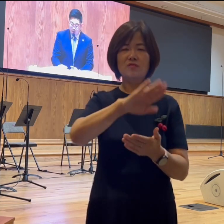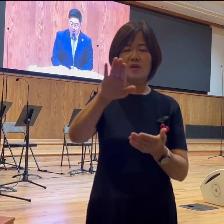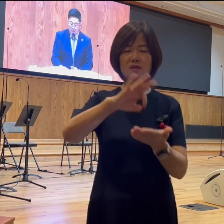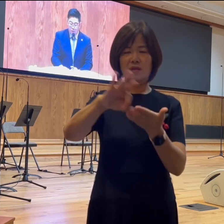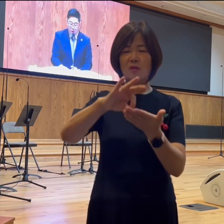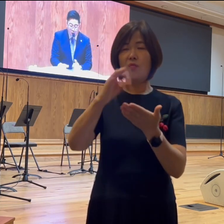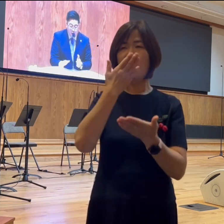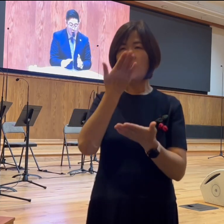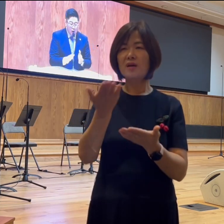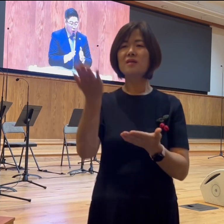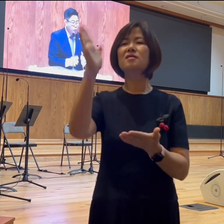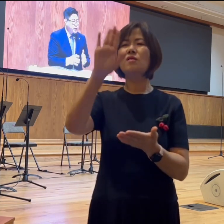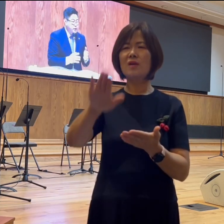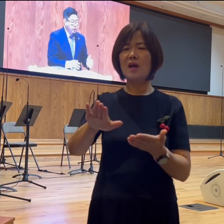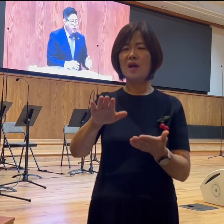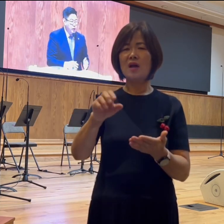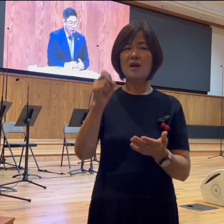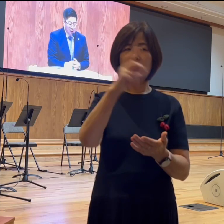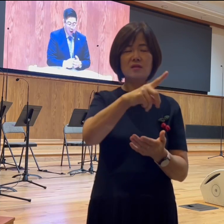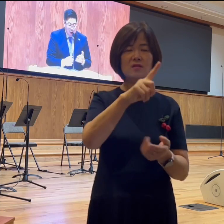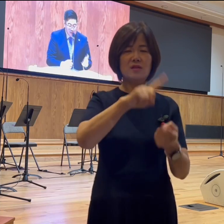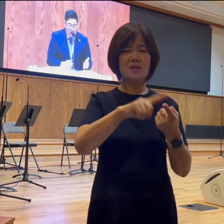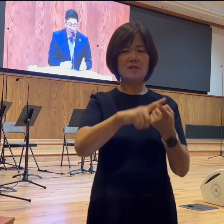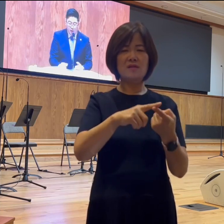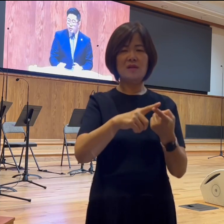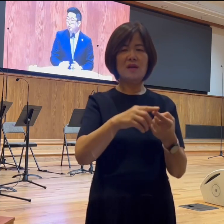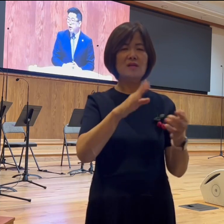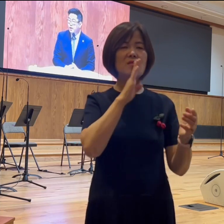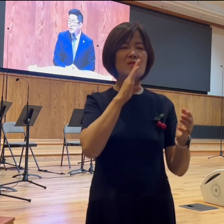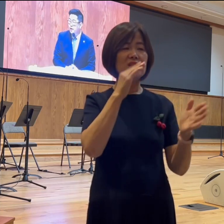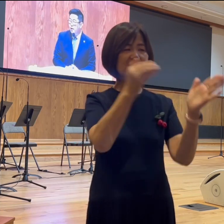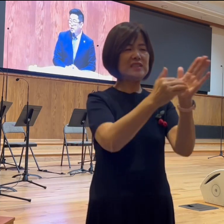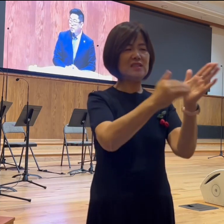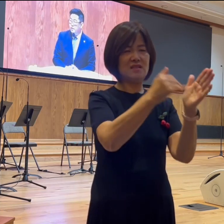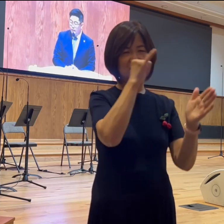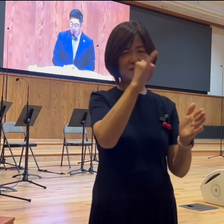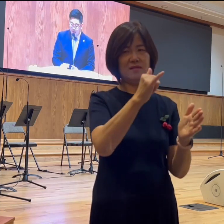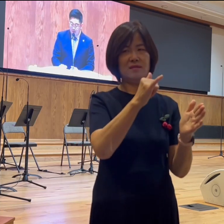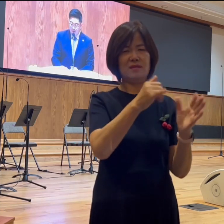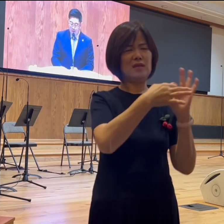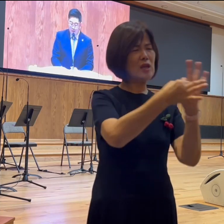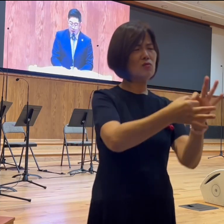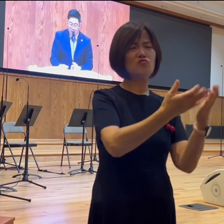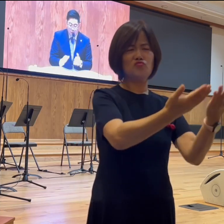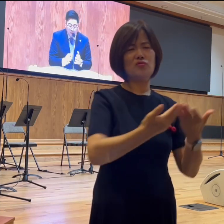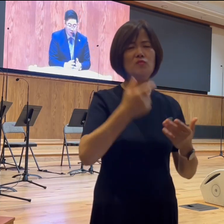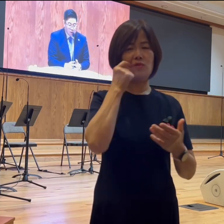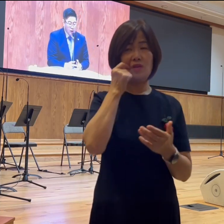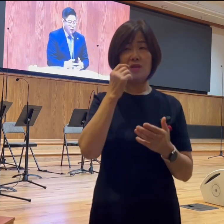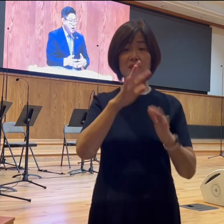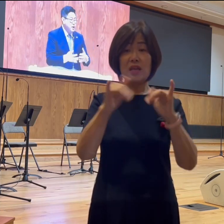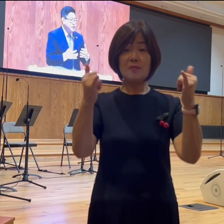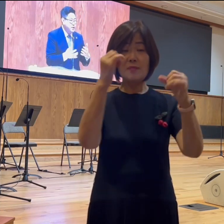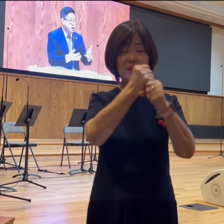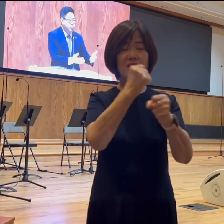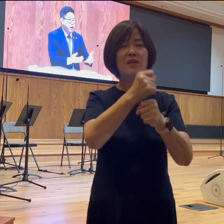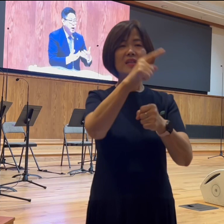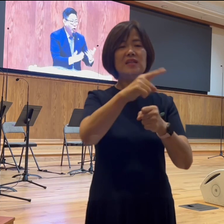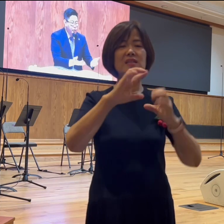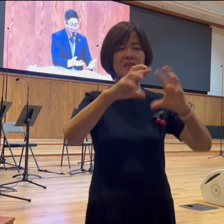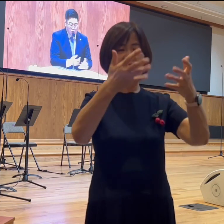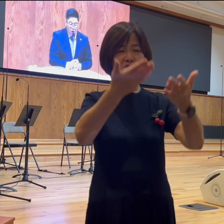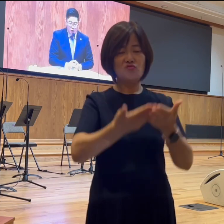있어요. 그러나 동시에 그것들에는 한계가 있다는 걸 우리가 인식해야 한다는 것입니다. 사람이 만들어낸 이 세상이